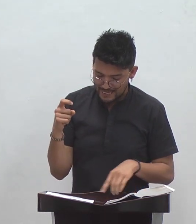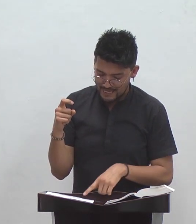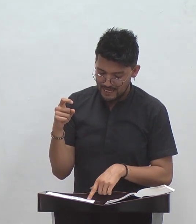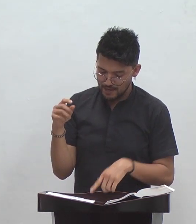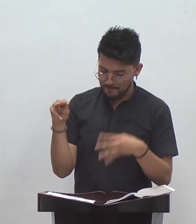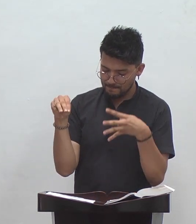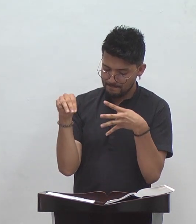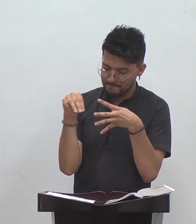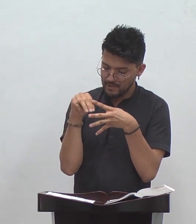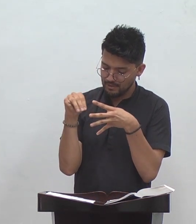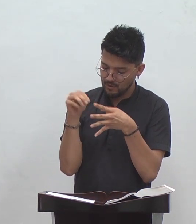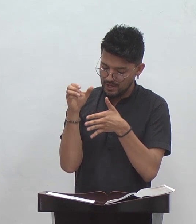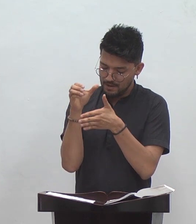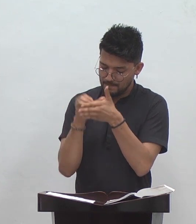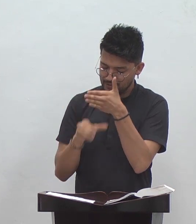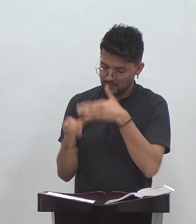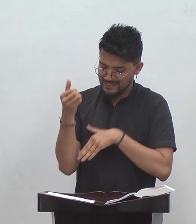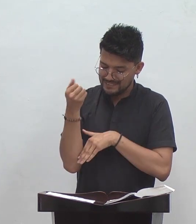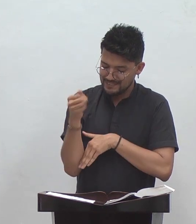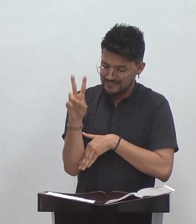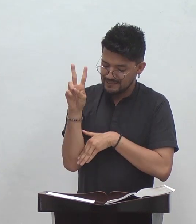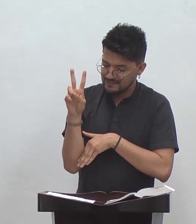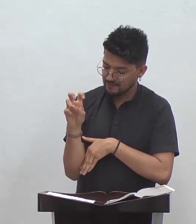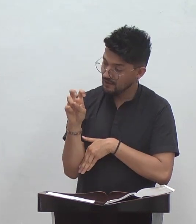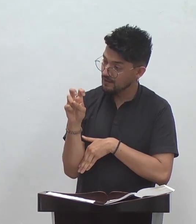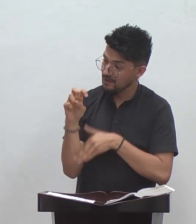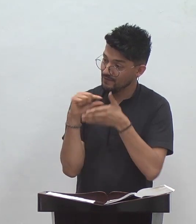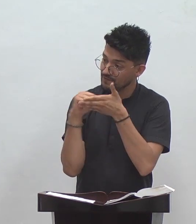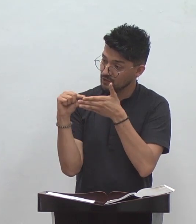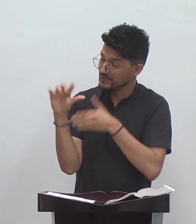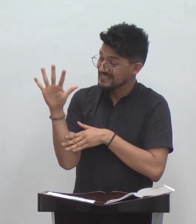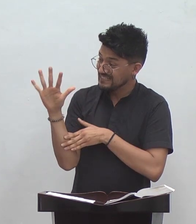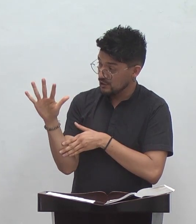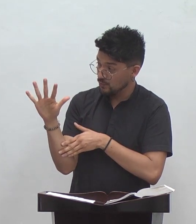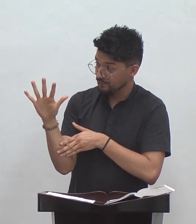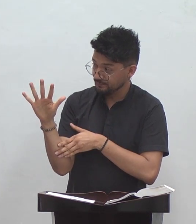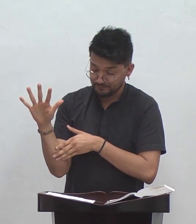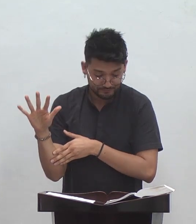Busque conmigo, por favor, Mateo capítulo 17, verso 5.